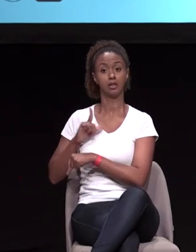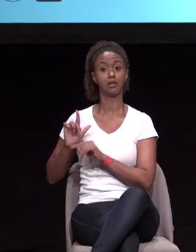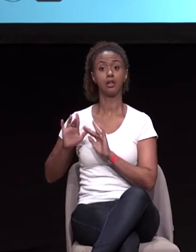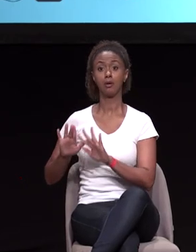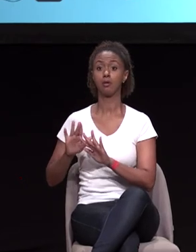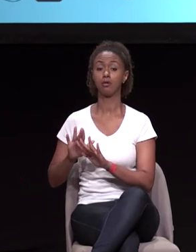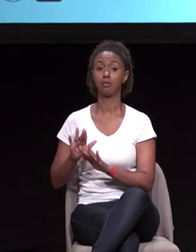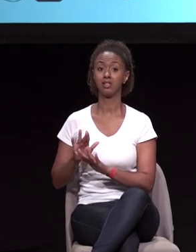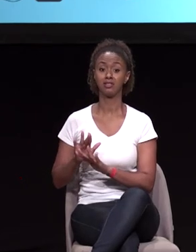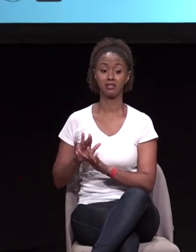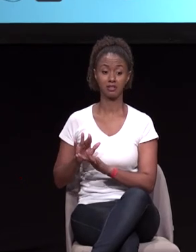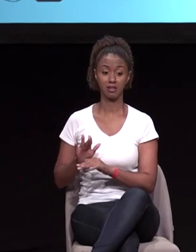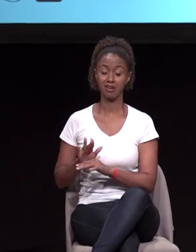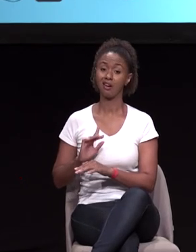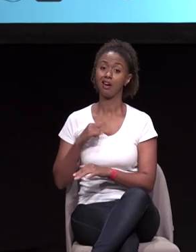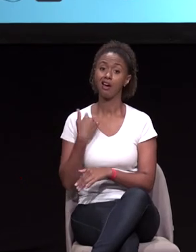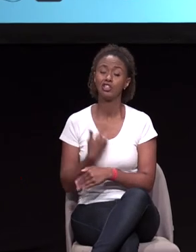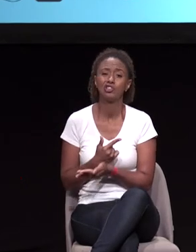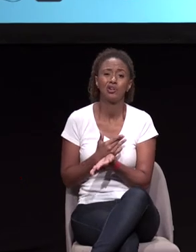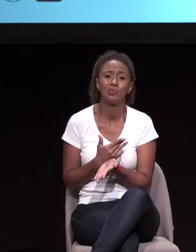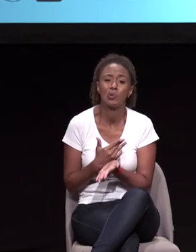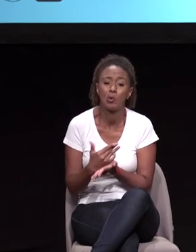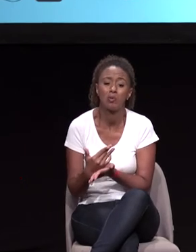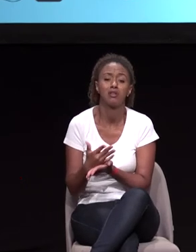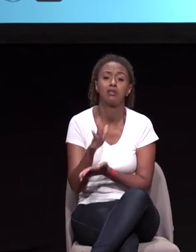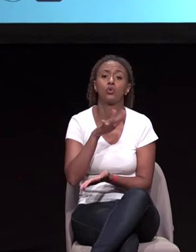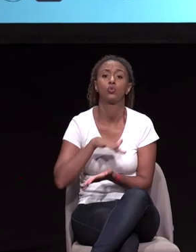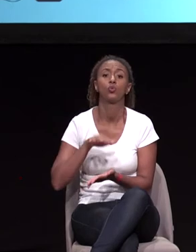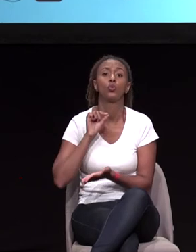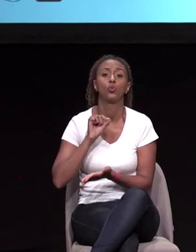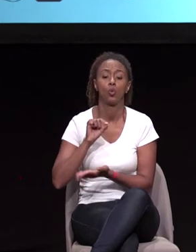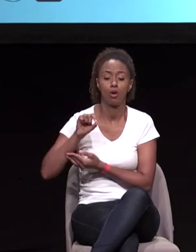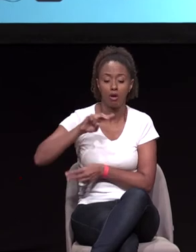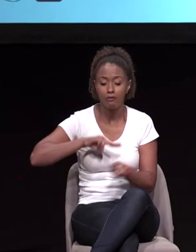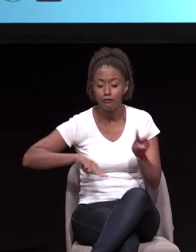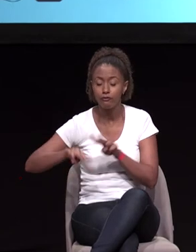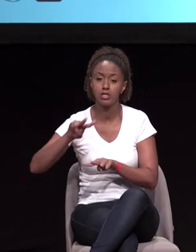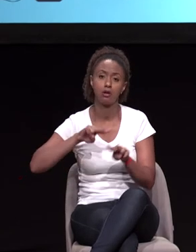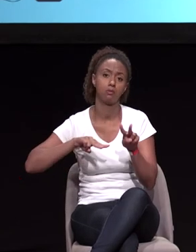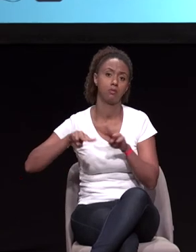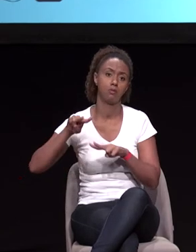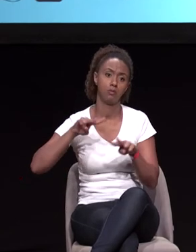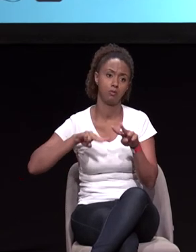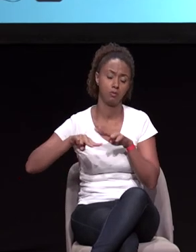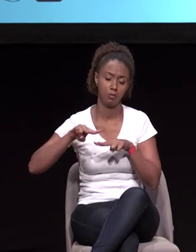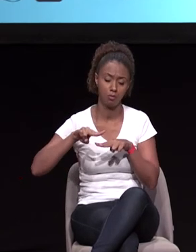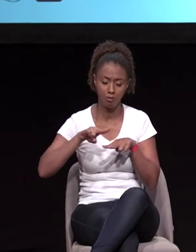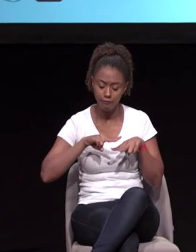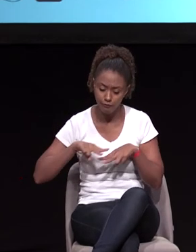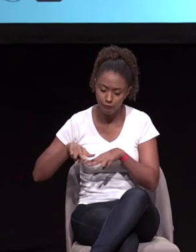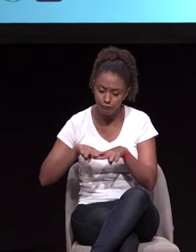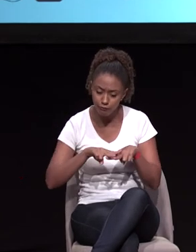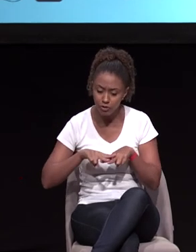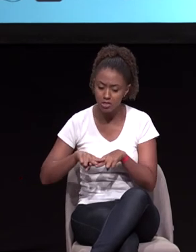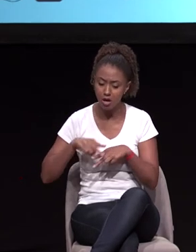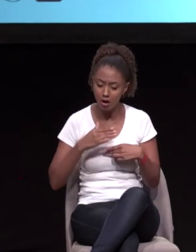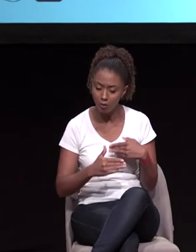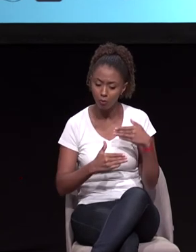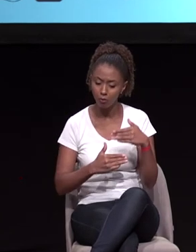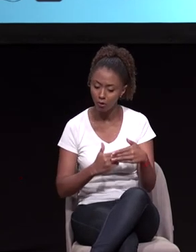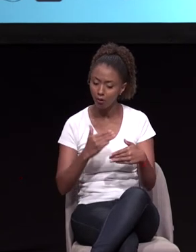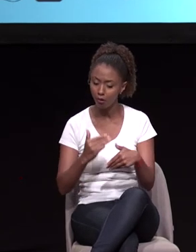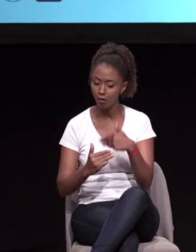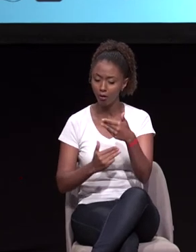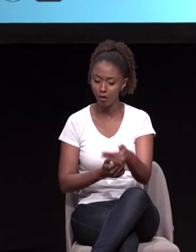gente ainda engatinha na revisão nessa revisão do sentido mesmo dessa desse processo de fazê-lo é